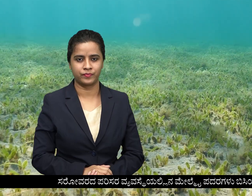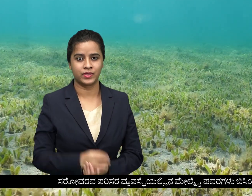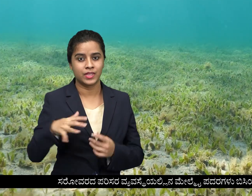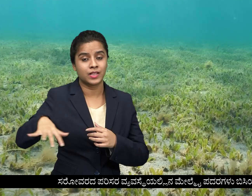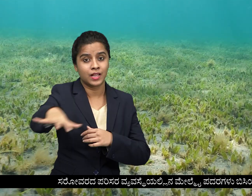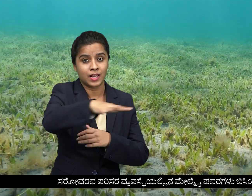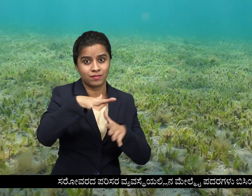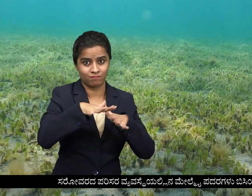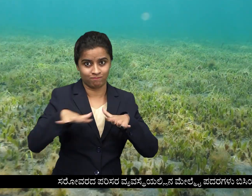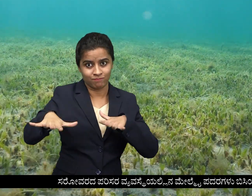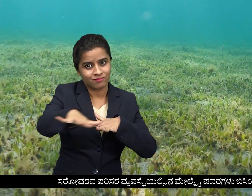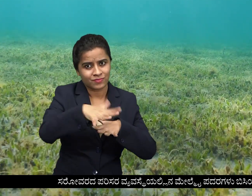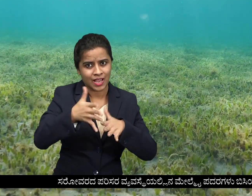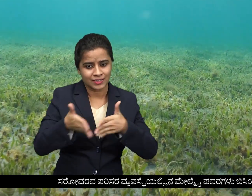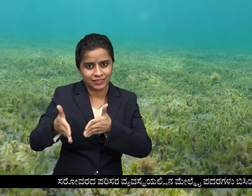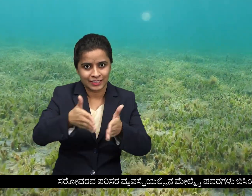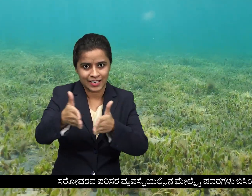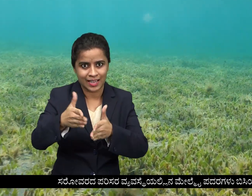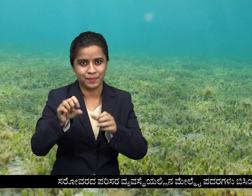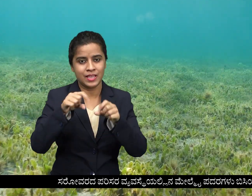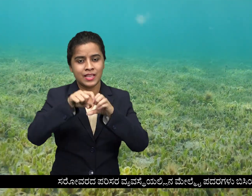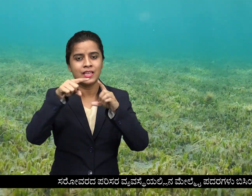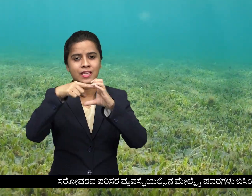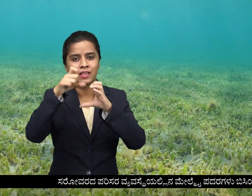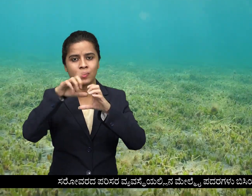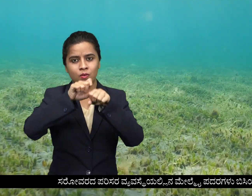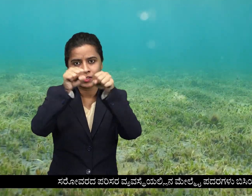ಸರೋವರದ ಪರಿಸರದ ವ್ಯವಸ್ಥೆಯಲ್ಲಿನ ಮೇಲ್ಮೈ ಪದರಗಳು ಬಿಸಿಯಾಗುತ್ತವೆ,